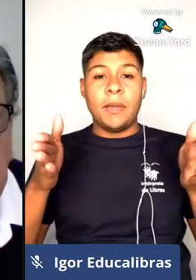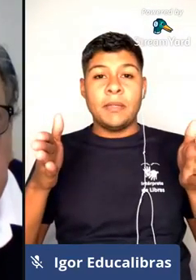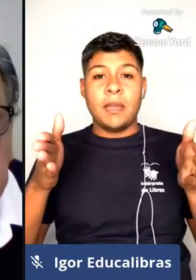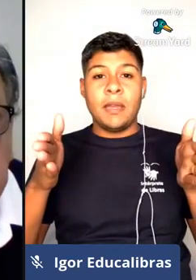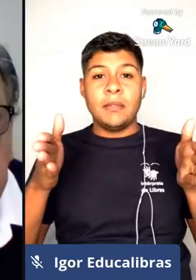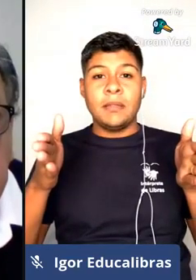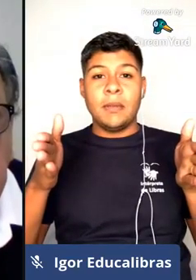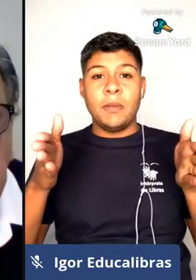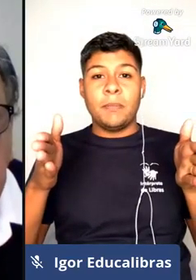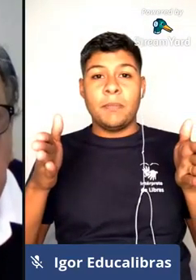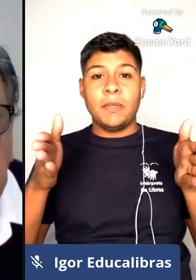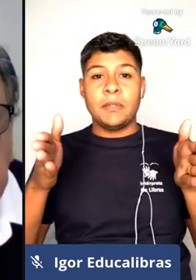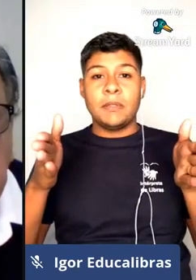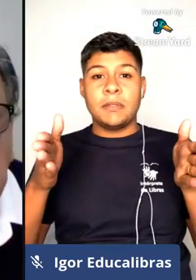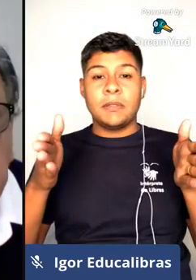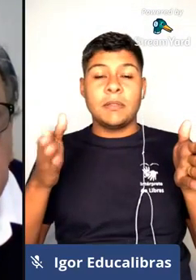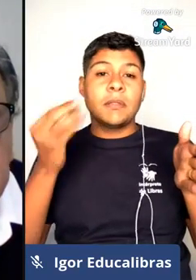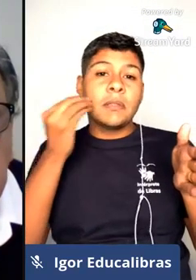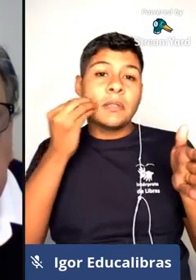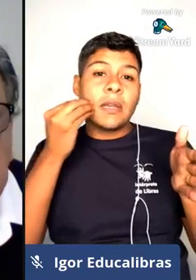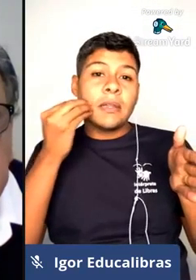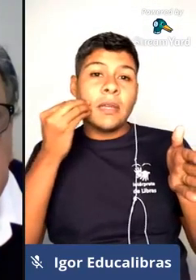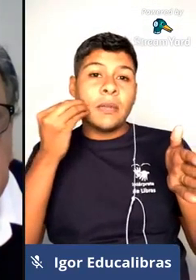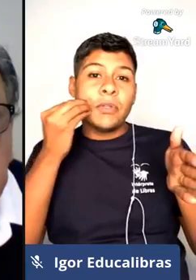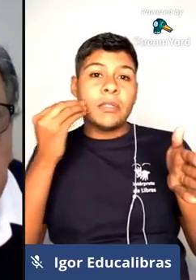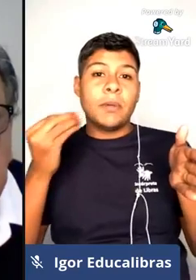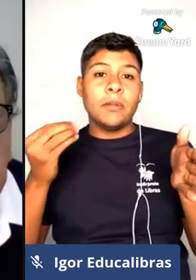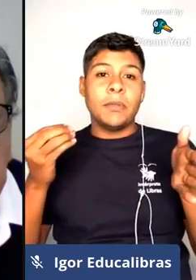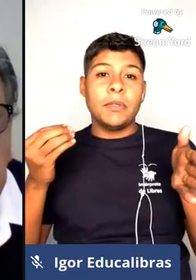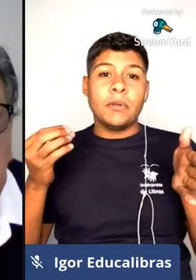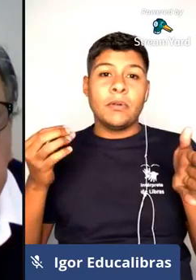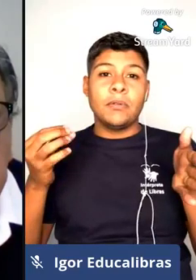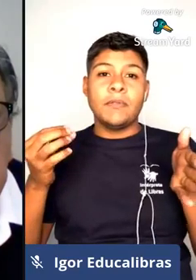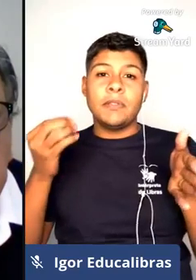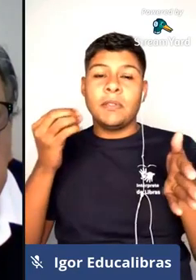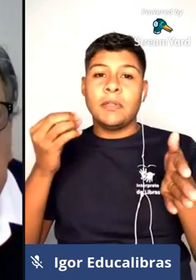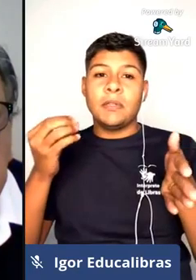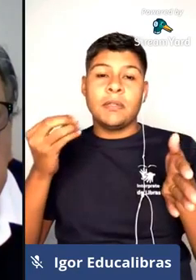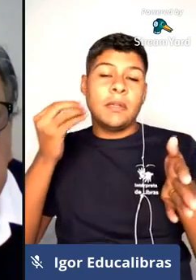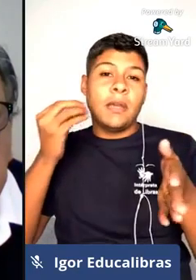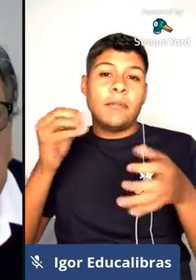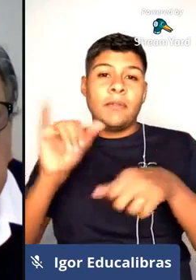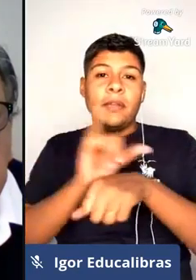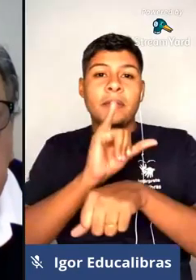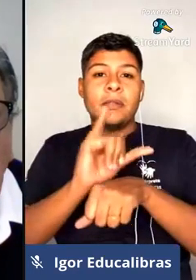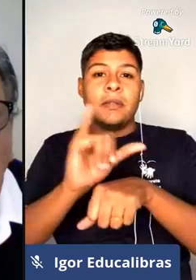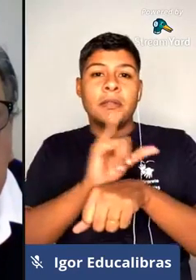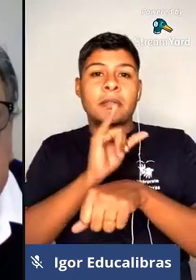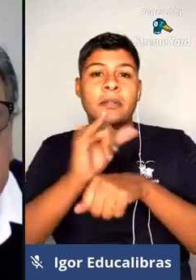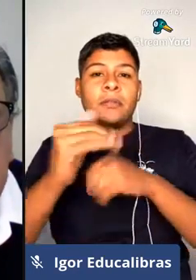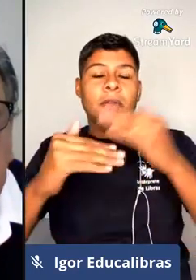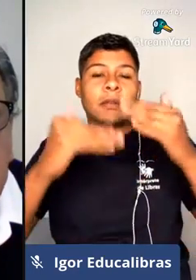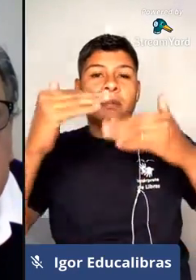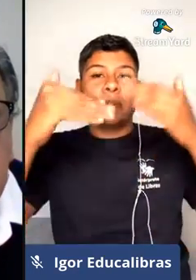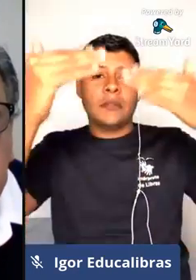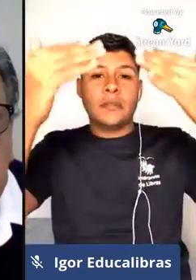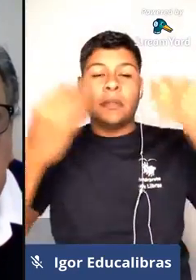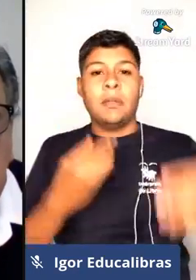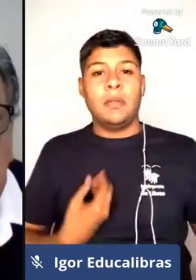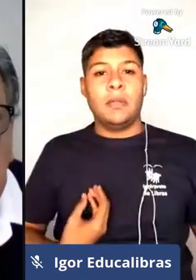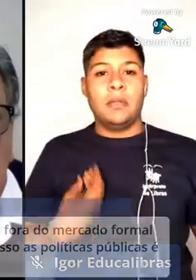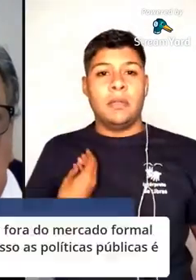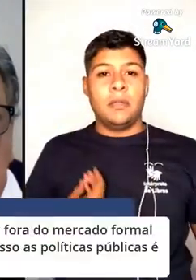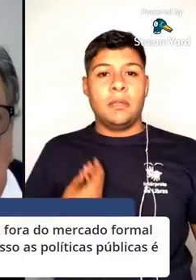se reorganizar, porque todas essas conquistas parece que nos levaram a admirar um